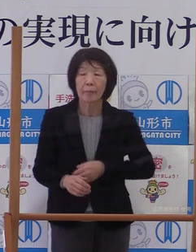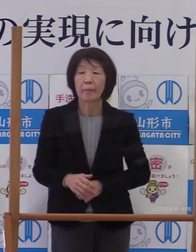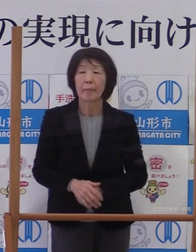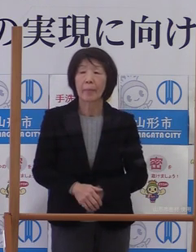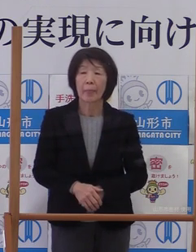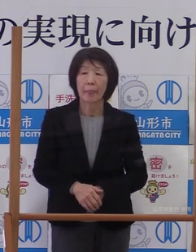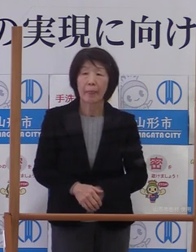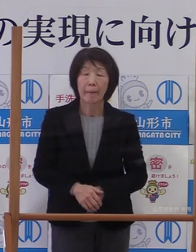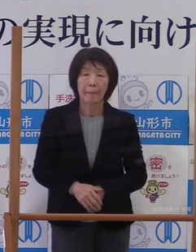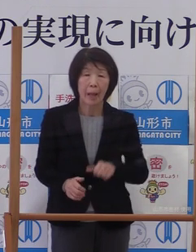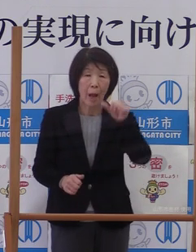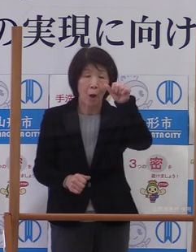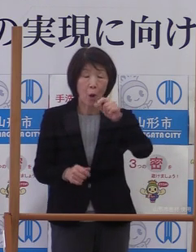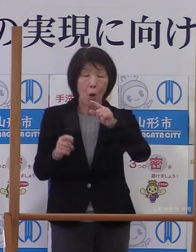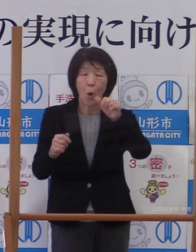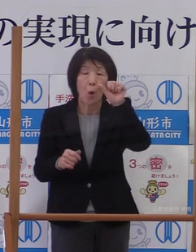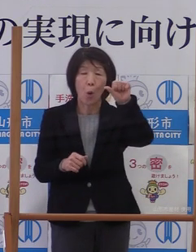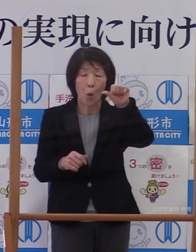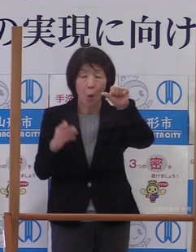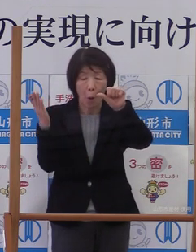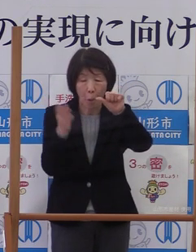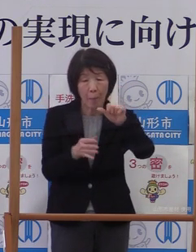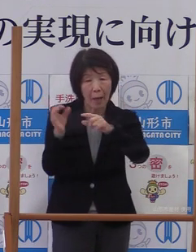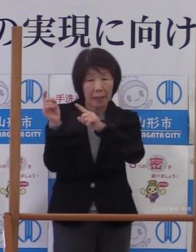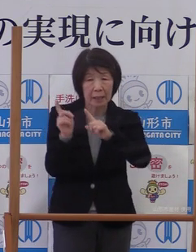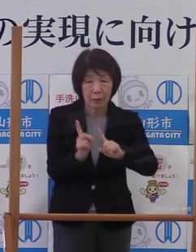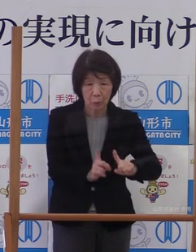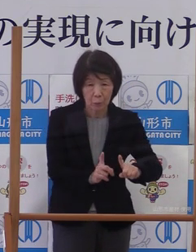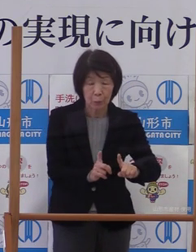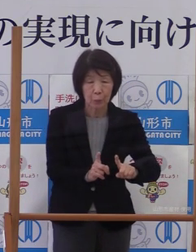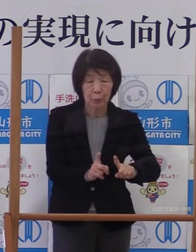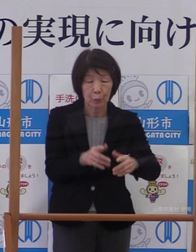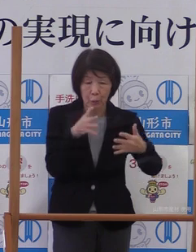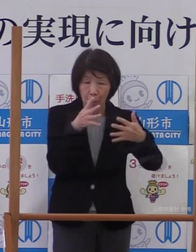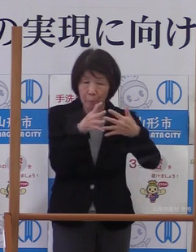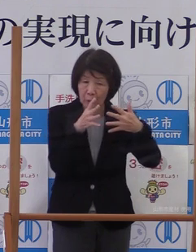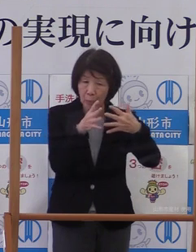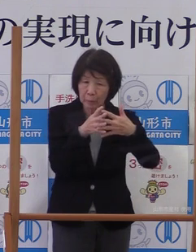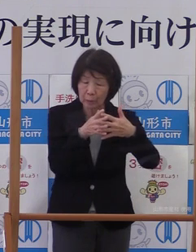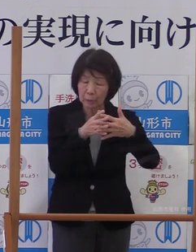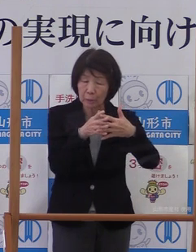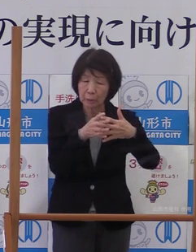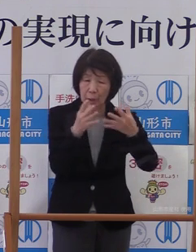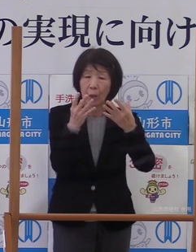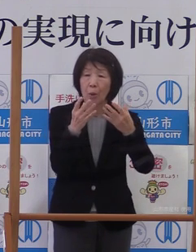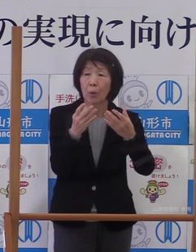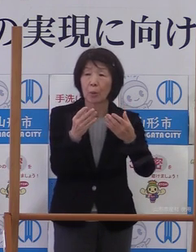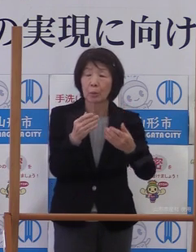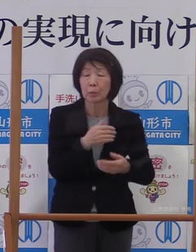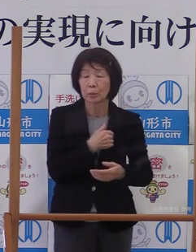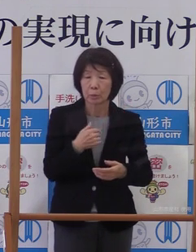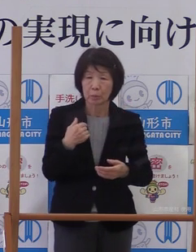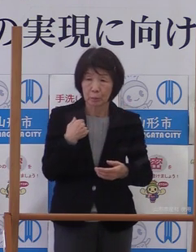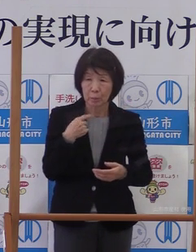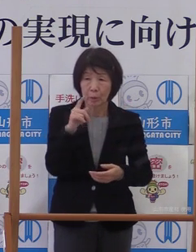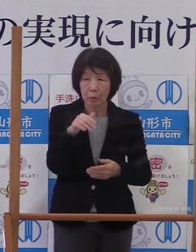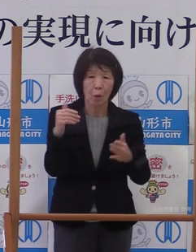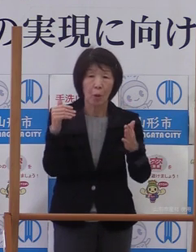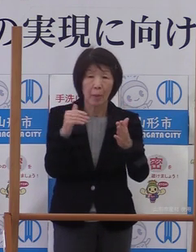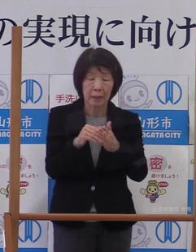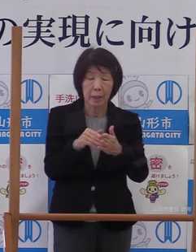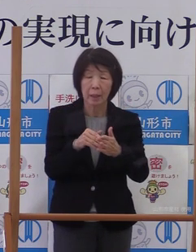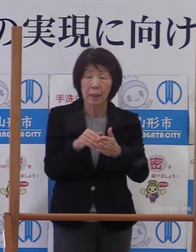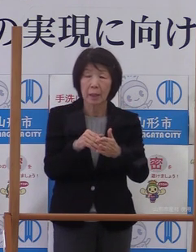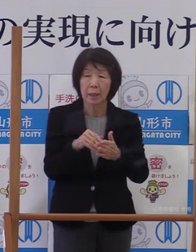も 5% ぐらいの減少の見込みぐらいで済んでいるということで、まあ、こういう状況でもそこまで自治体財政にです